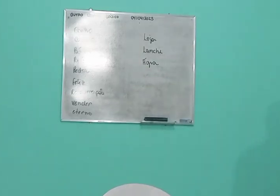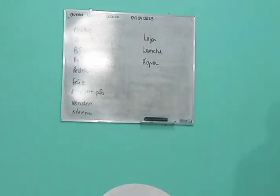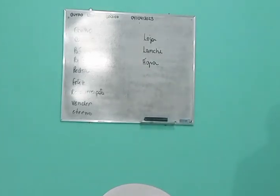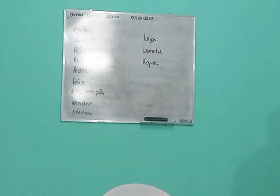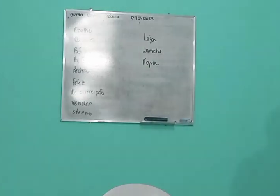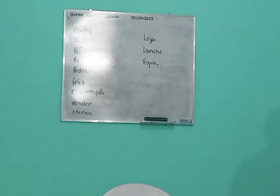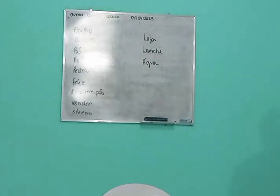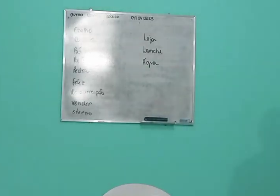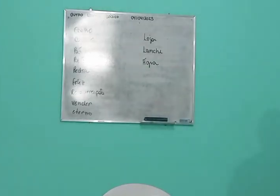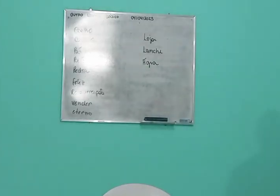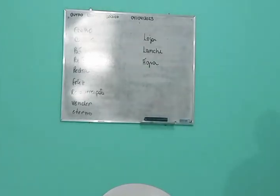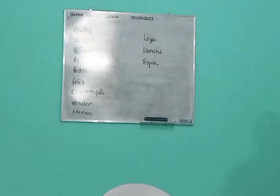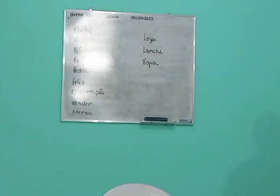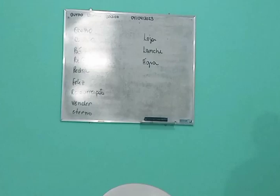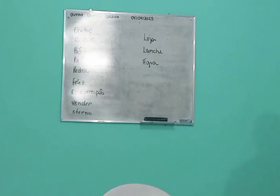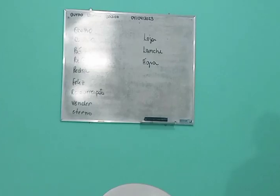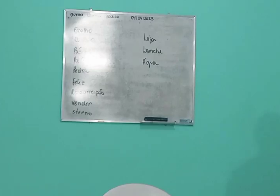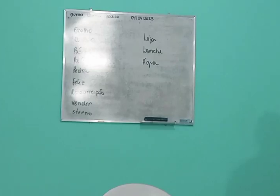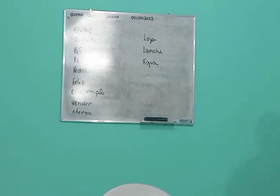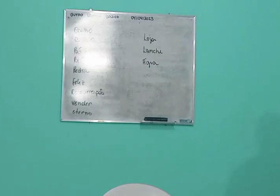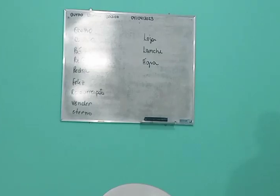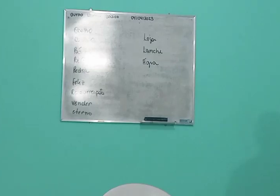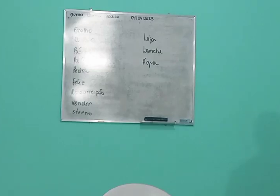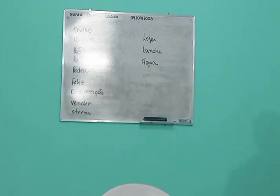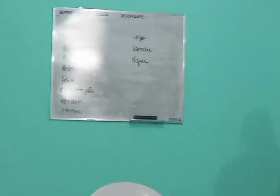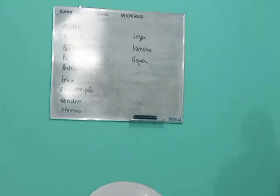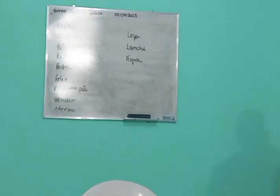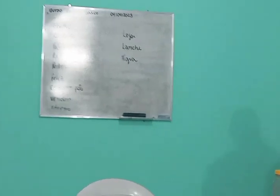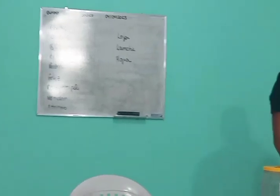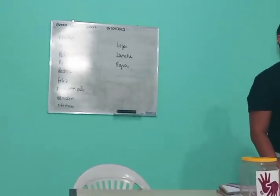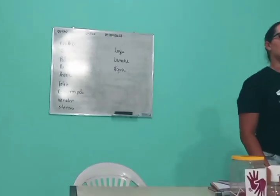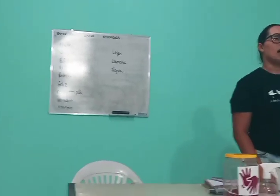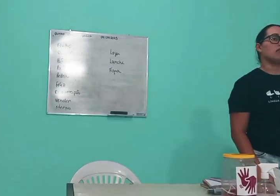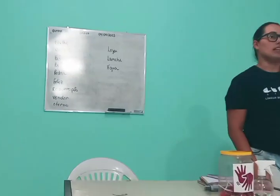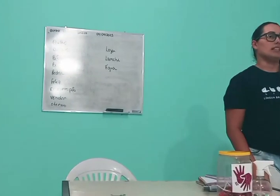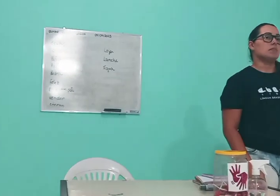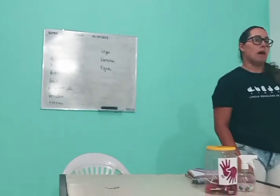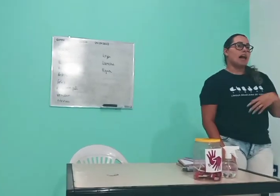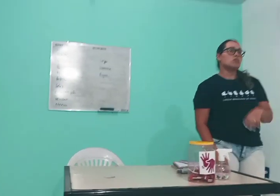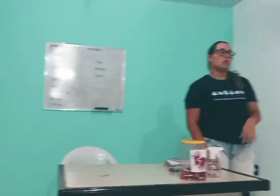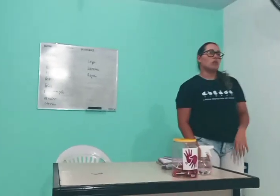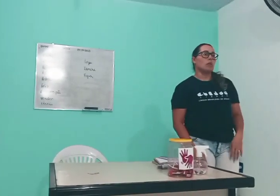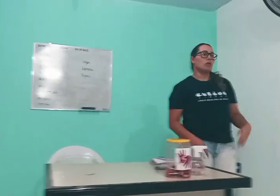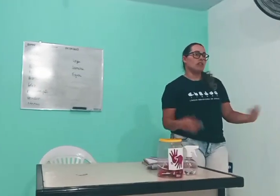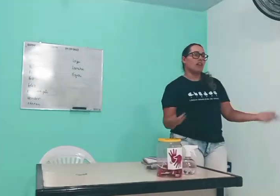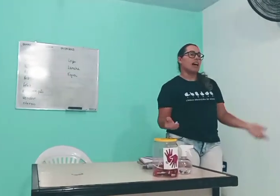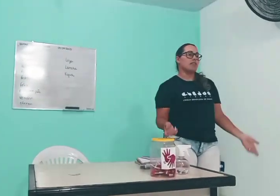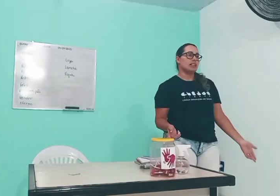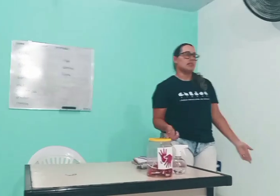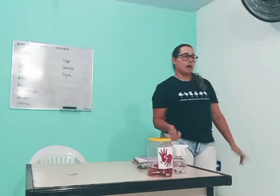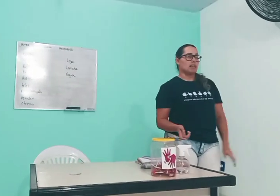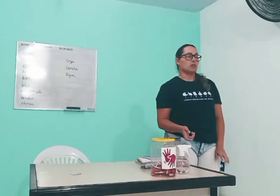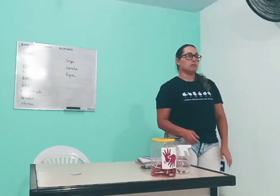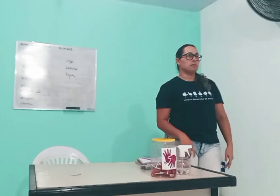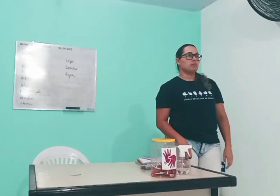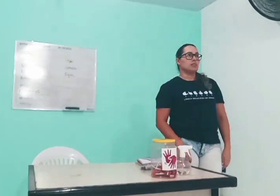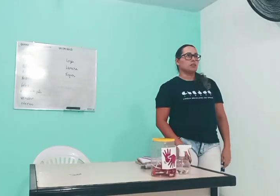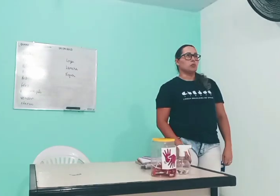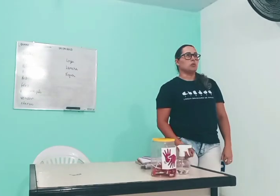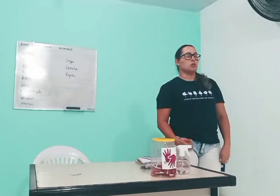pesquisando, logo quando eu comecei a aprender Libras, aí eu coloquei no Google, né? Para falar Feliz Páscoa, como é que eu ia falar Feliz Páscoa no curso que eu